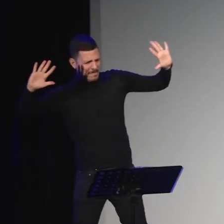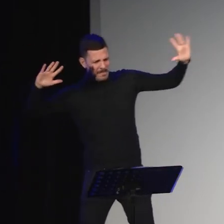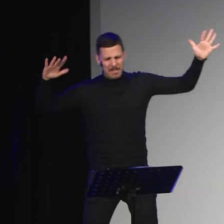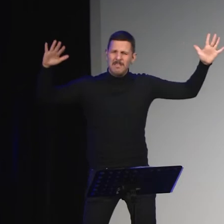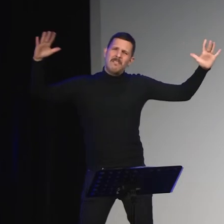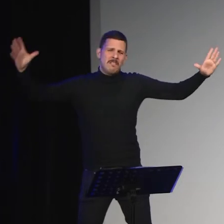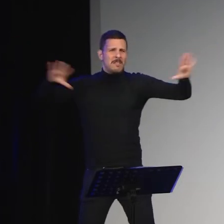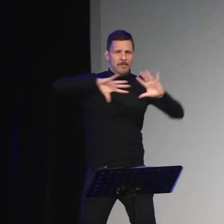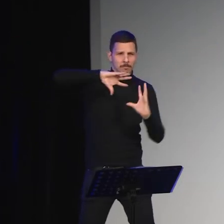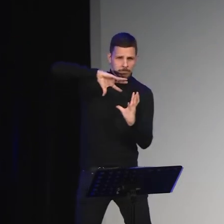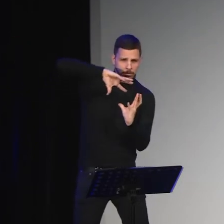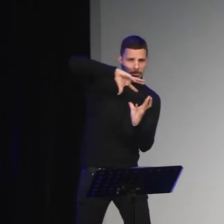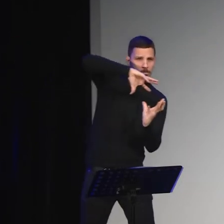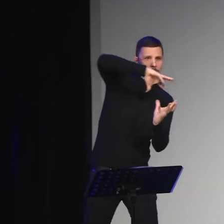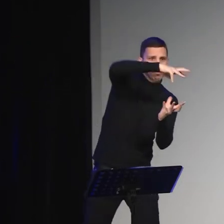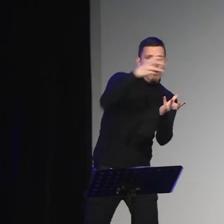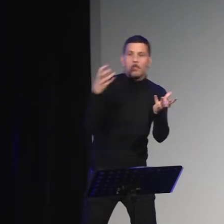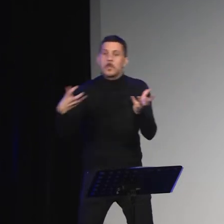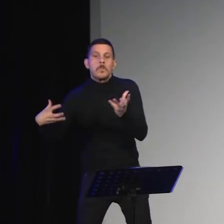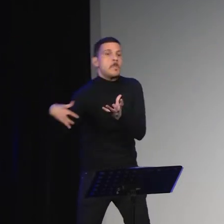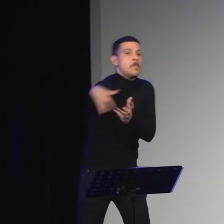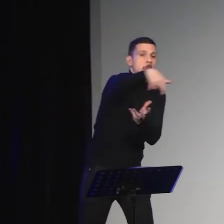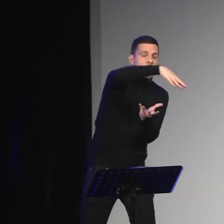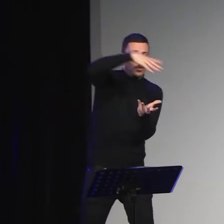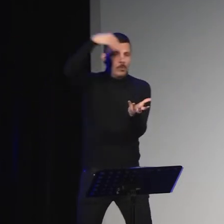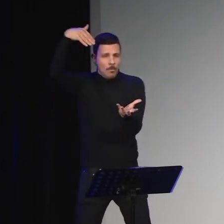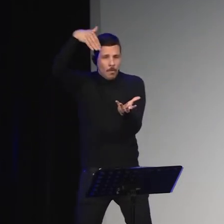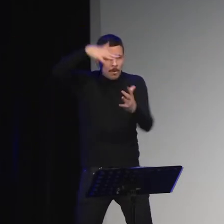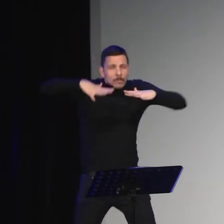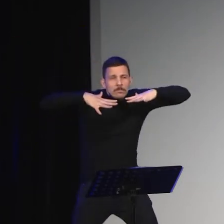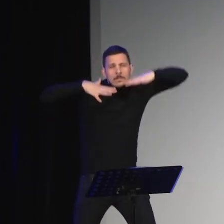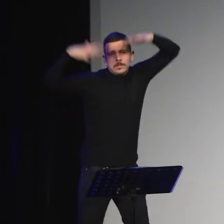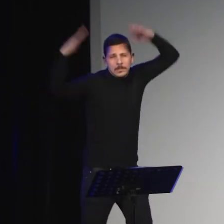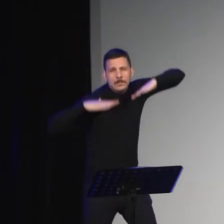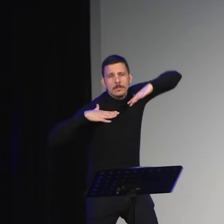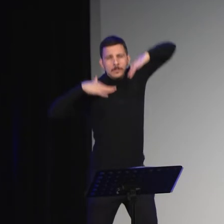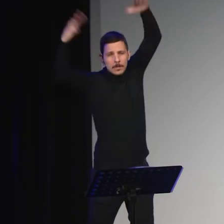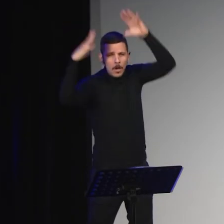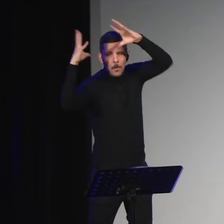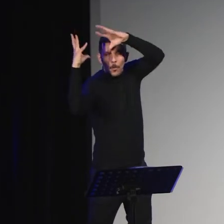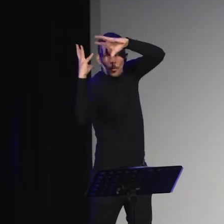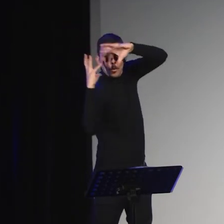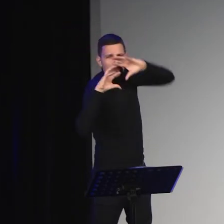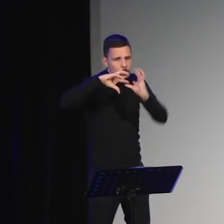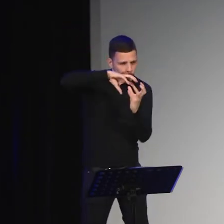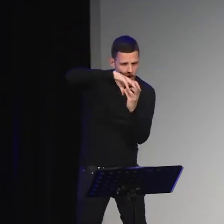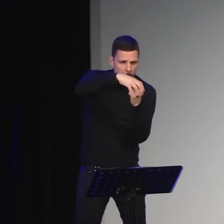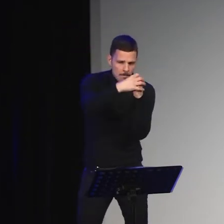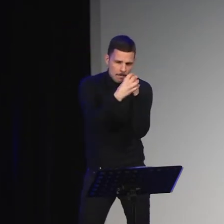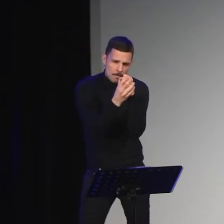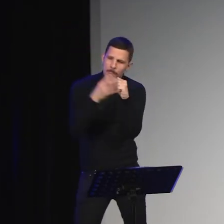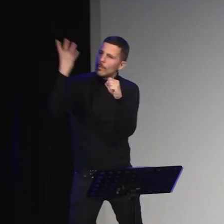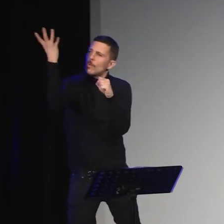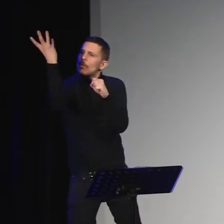les morts et qu'elle les aide, et que les arbres poussent, qu'ils soient des morts pour nos yeux, pour nous, pour nos yeux de vivants, des morts poussés pour